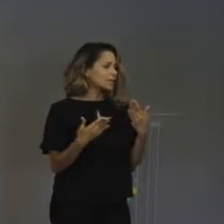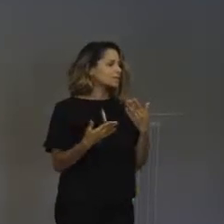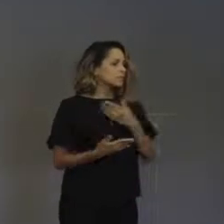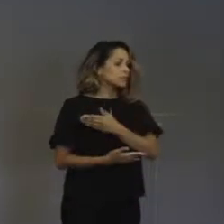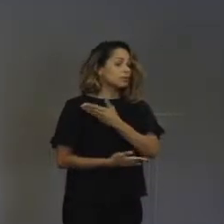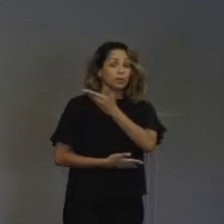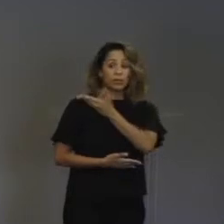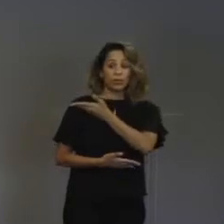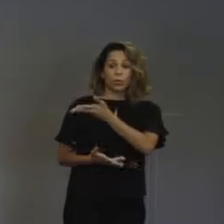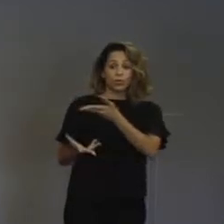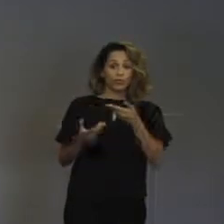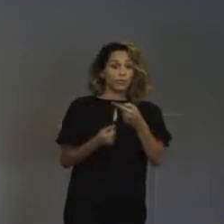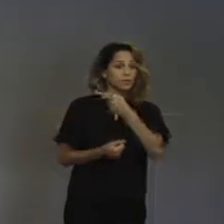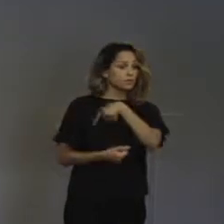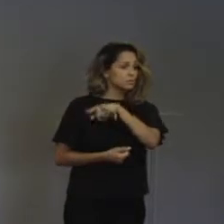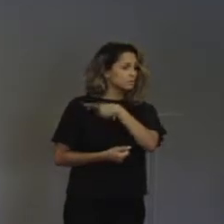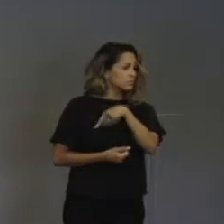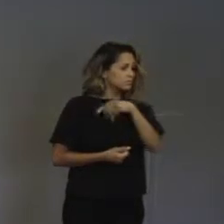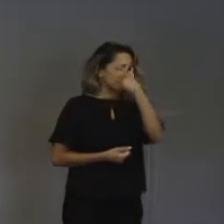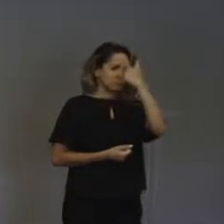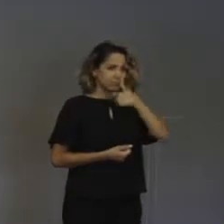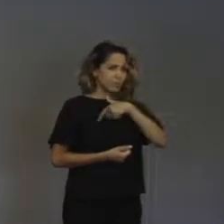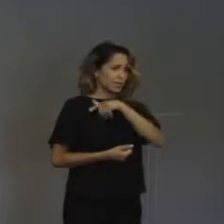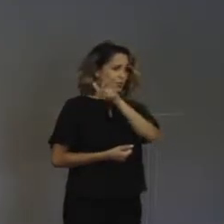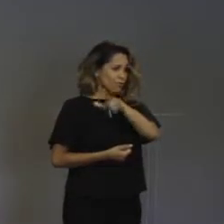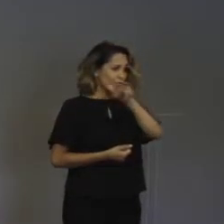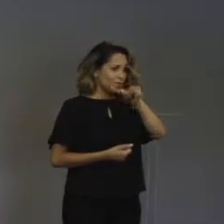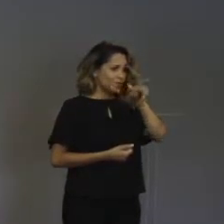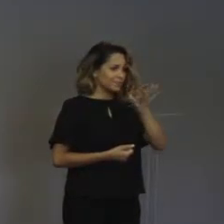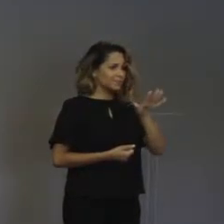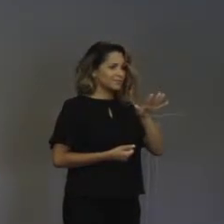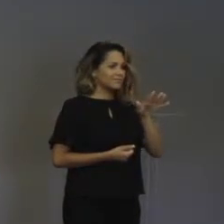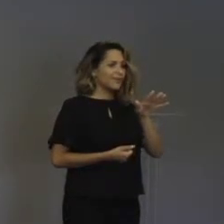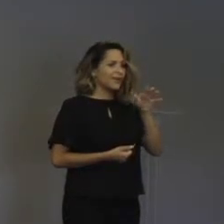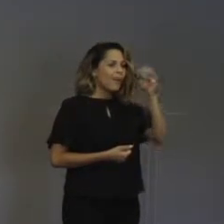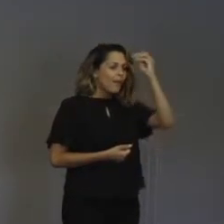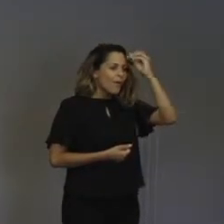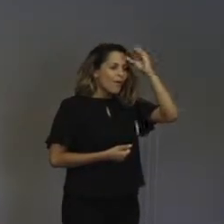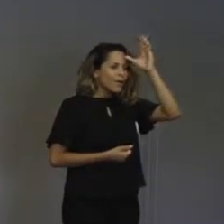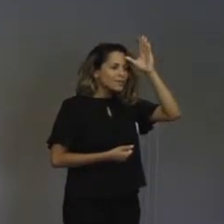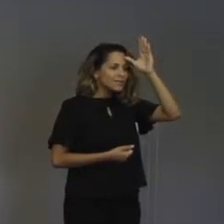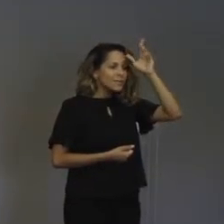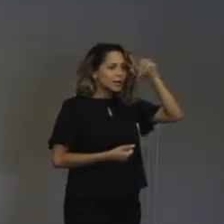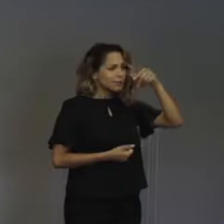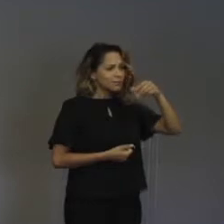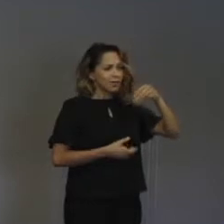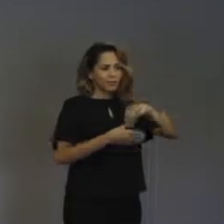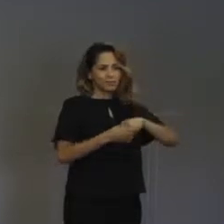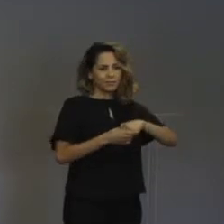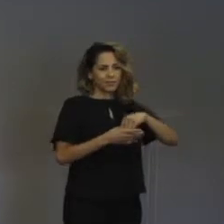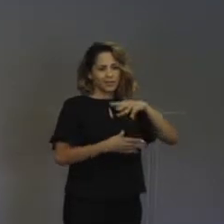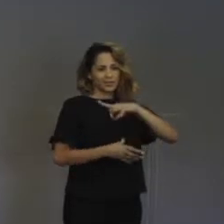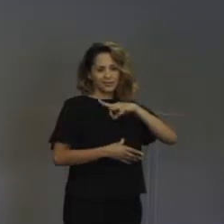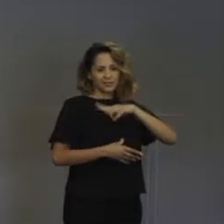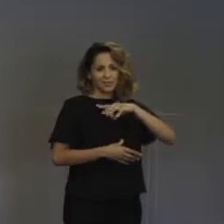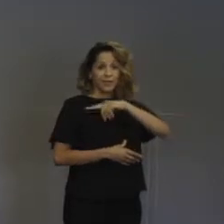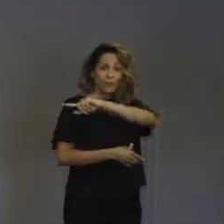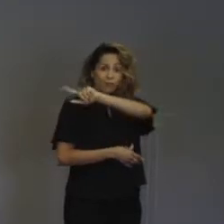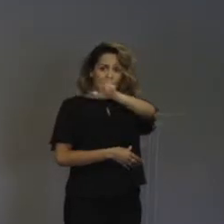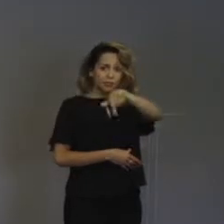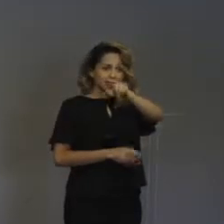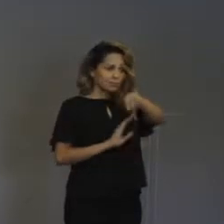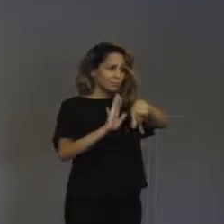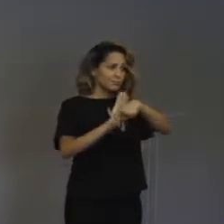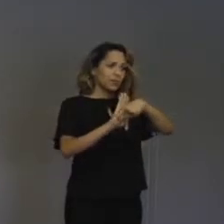está aqui, né? A jornada de conhecimento, ela acontece na cidade, né? E vocês são o conhecimento. Então, hoje a